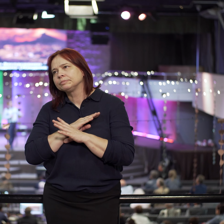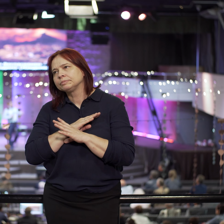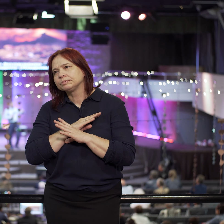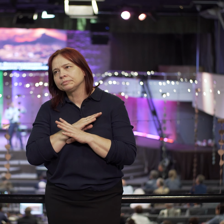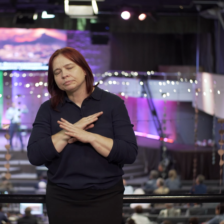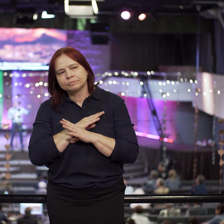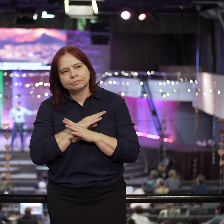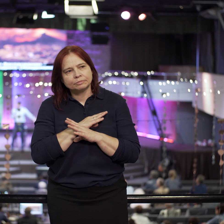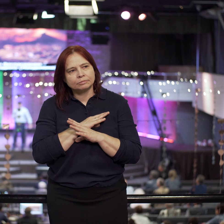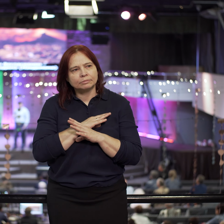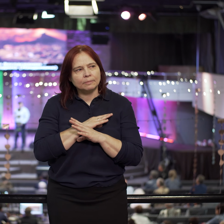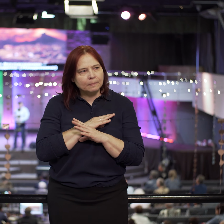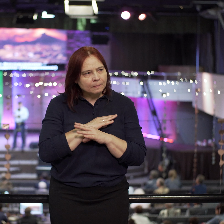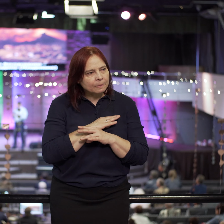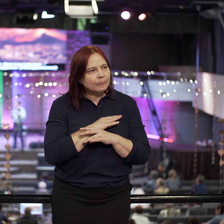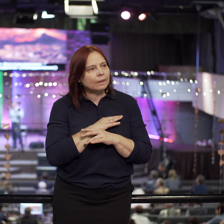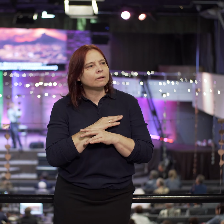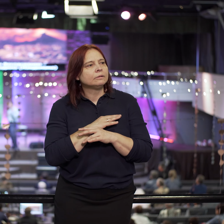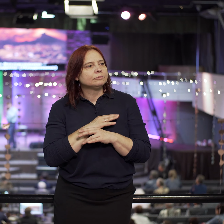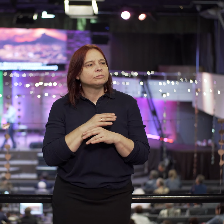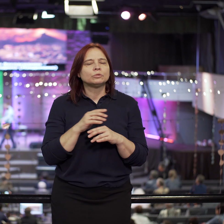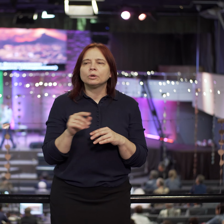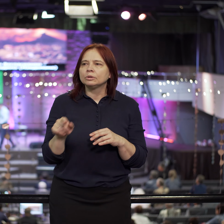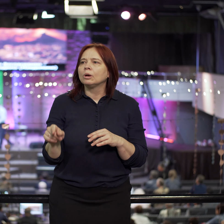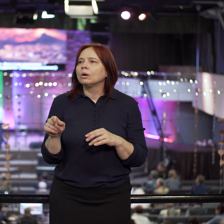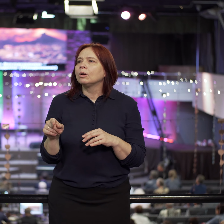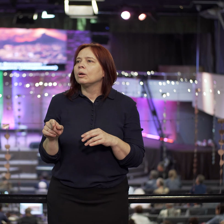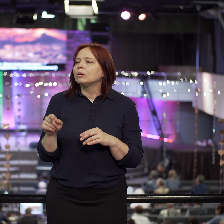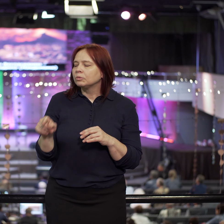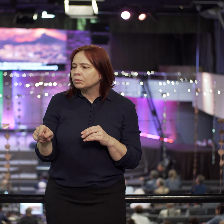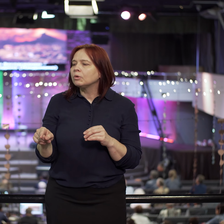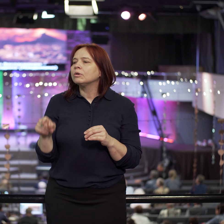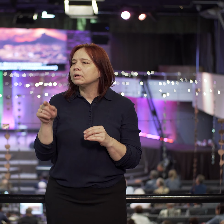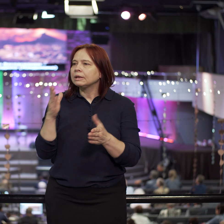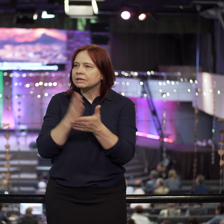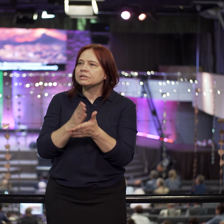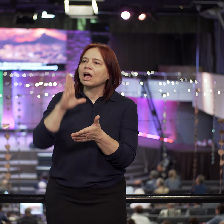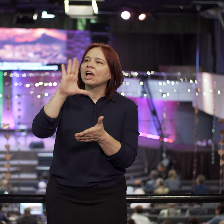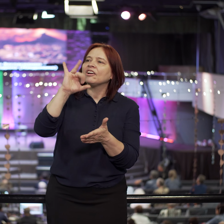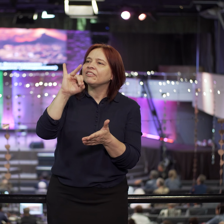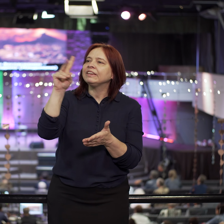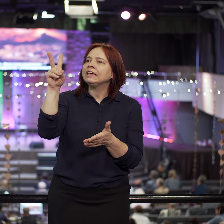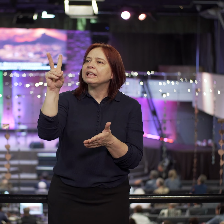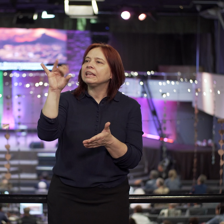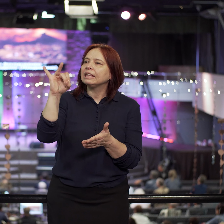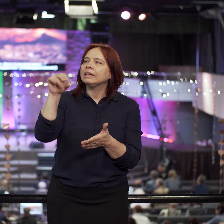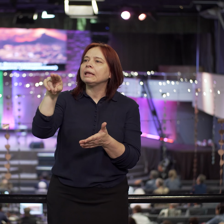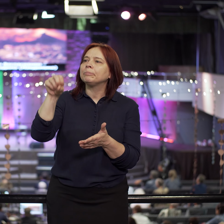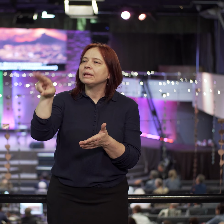энциклопедия иудаики, еврейская энциклопедия, Википедия, вот такой тоже есть у нас ресурс, и